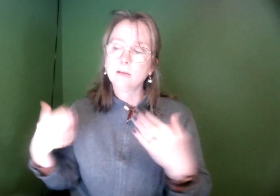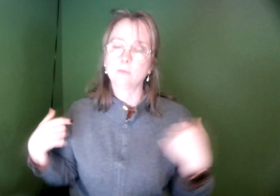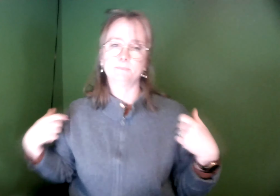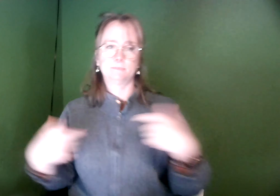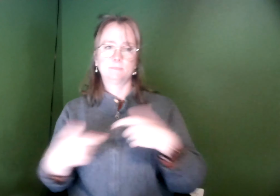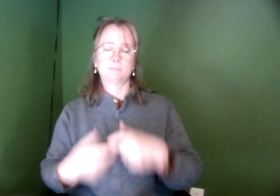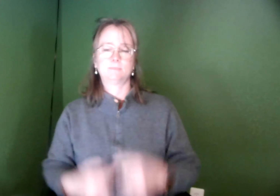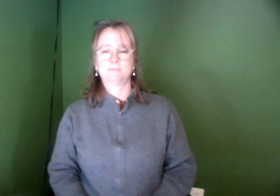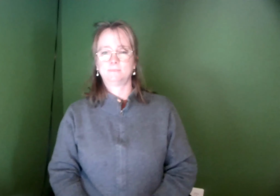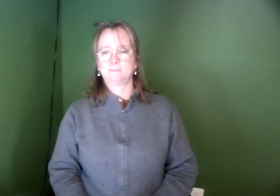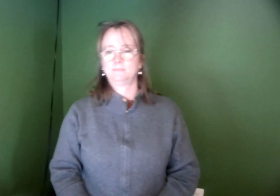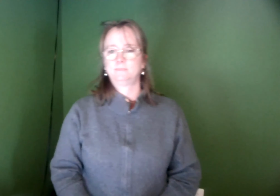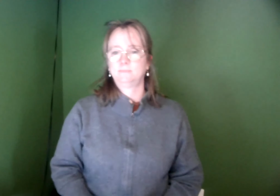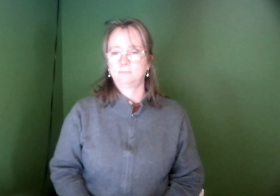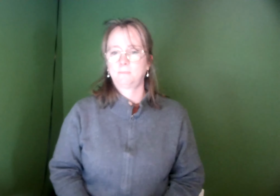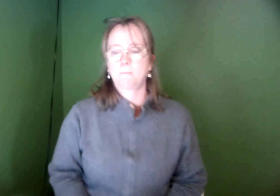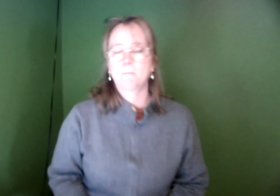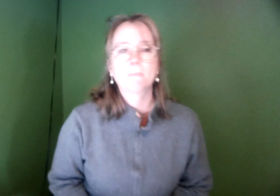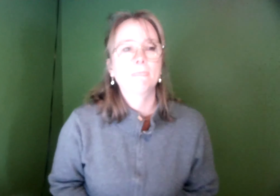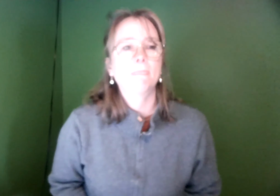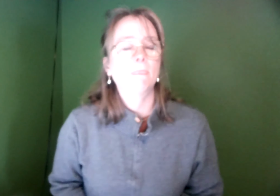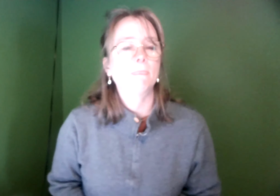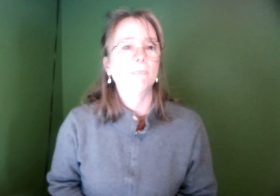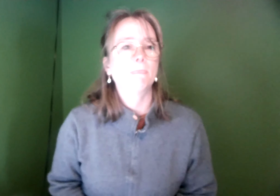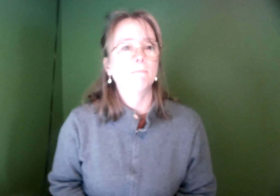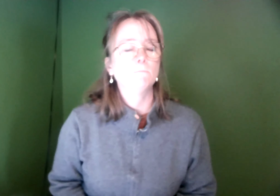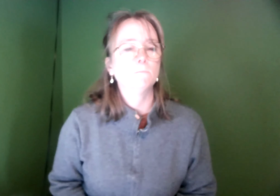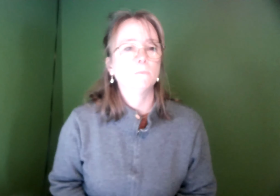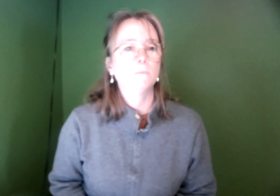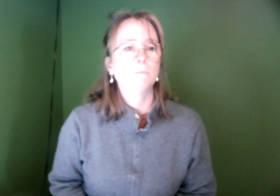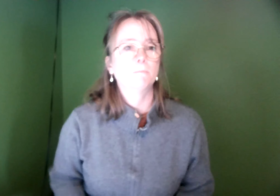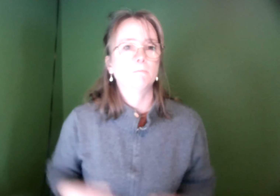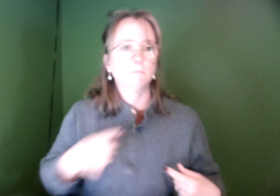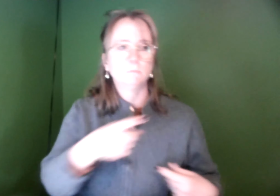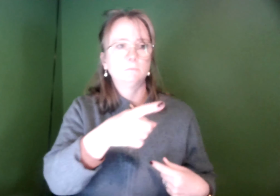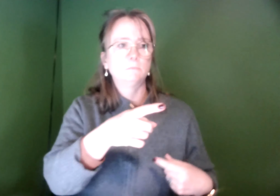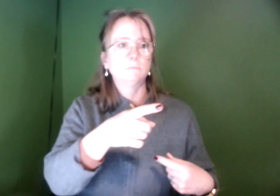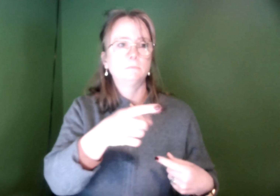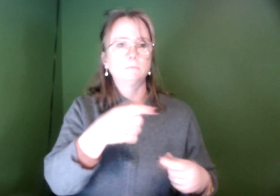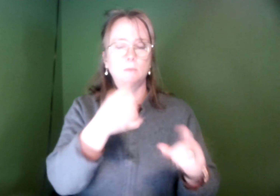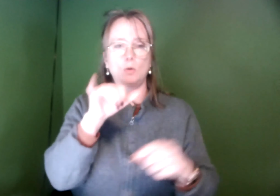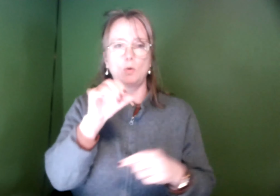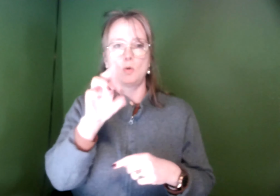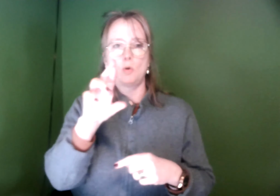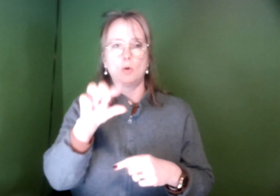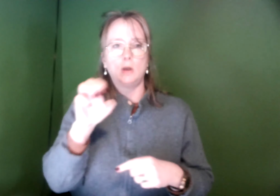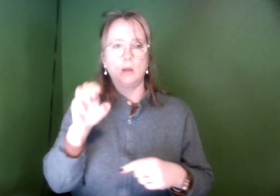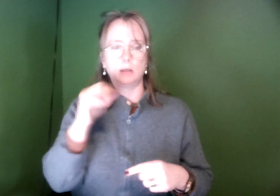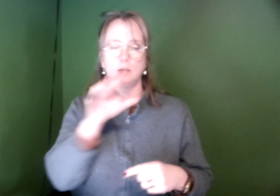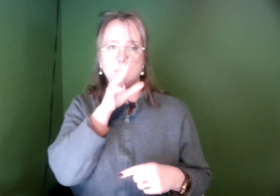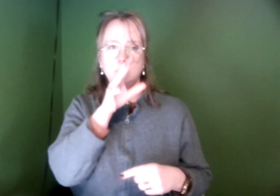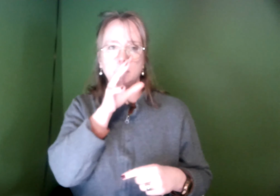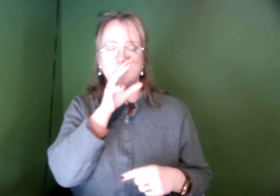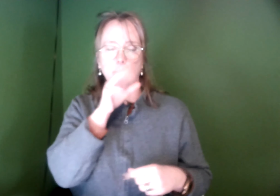ayudaría en este Claro. momento. Sí, es simplemente estoy de acuerdo que se tiene que